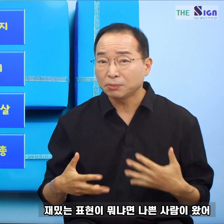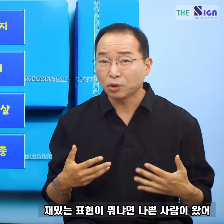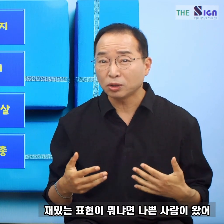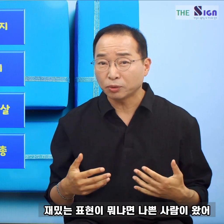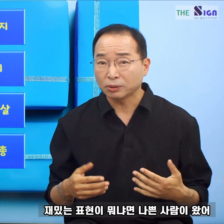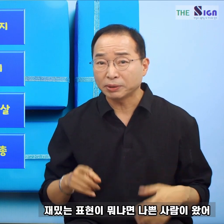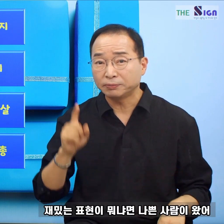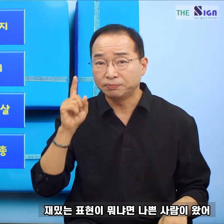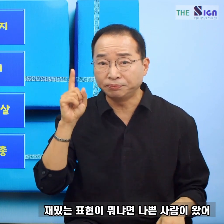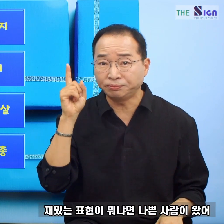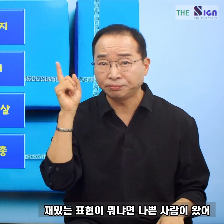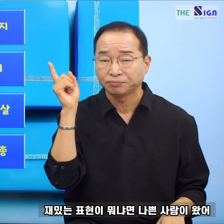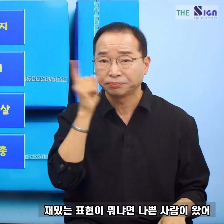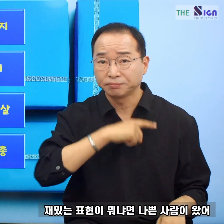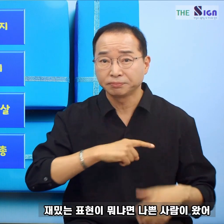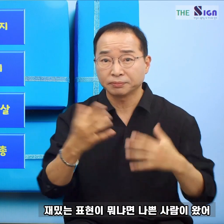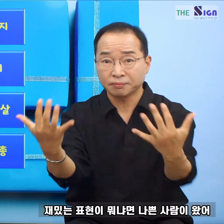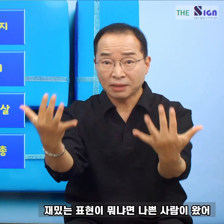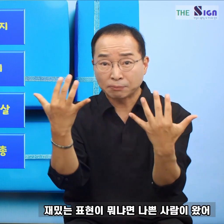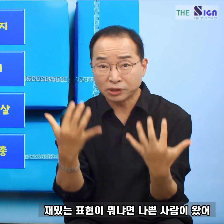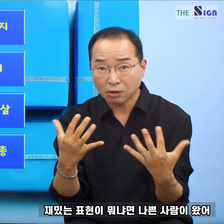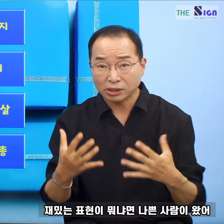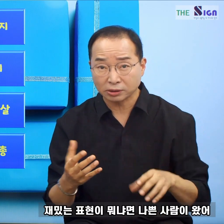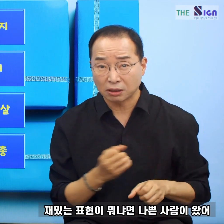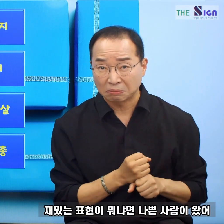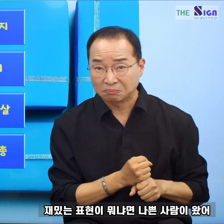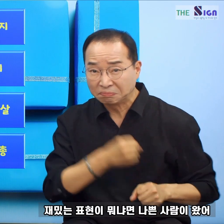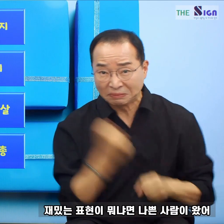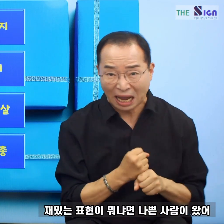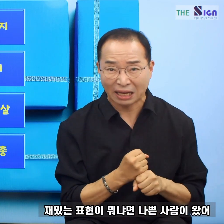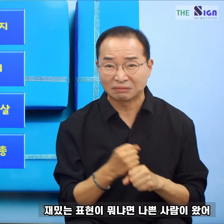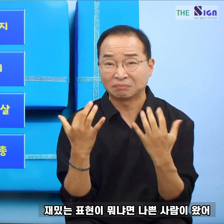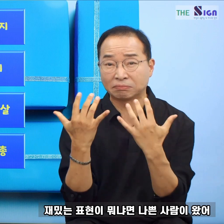표현이 뭐냐면 나쁜 사람이 왔어.